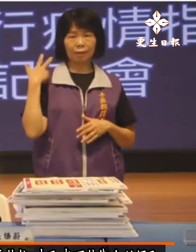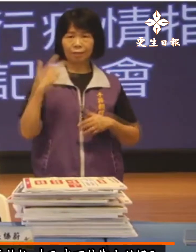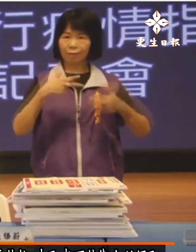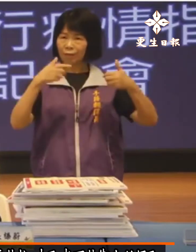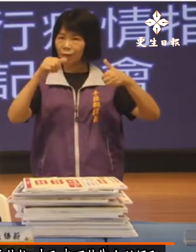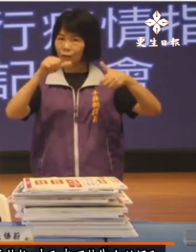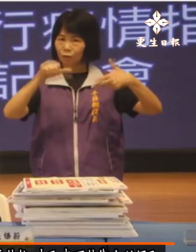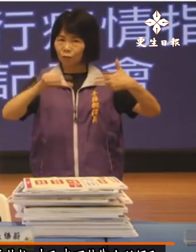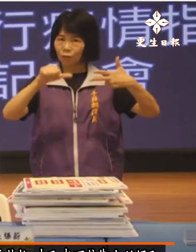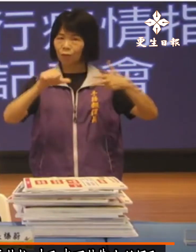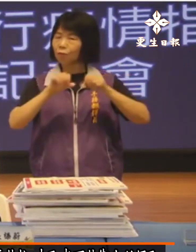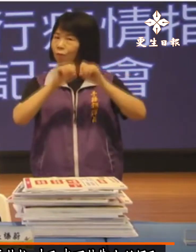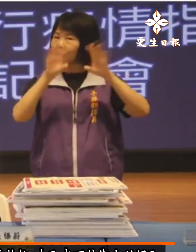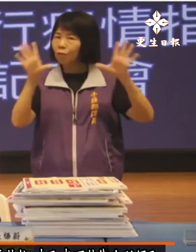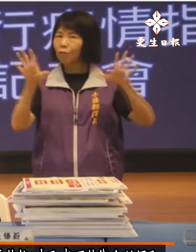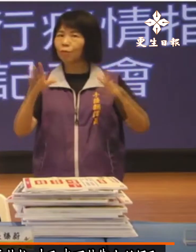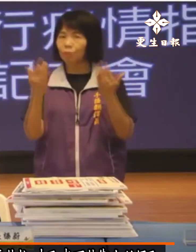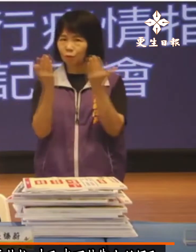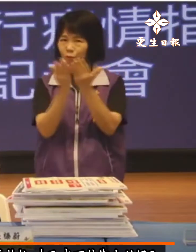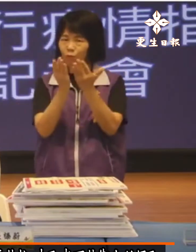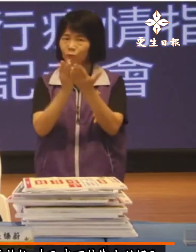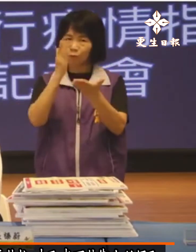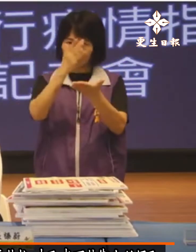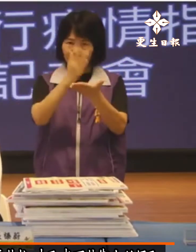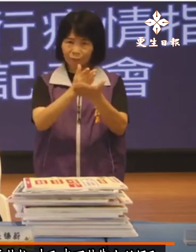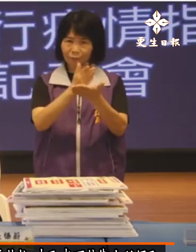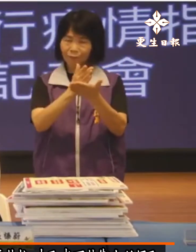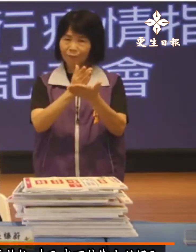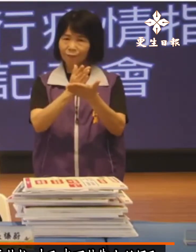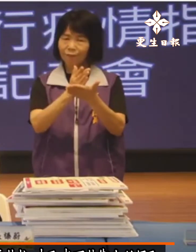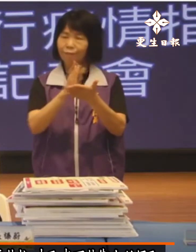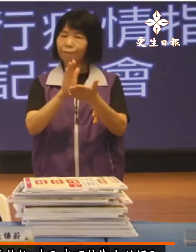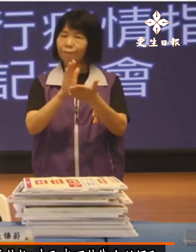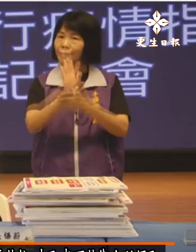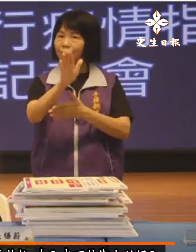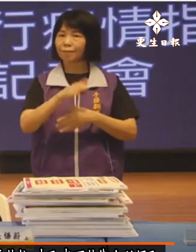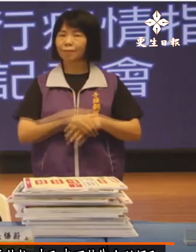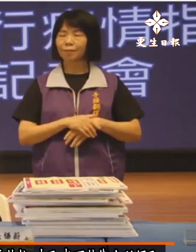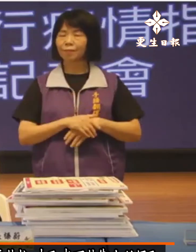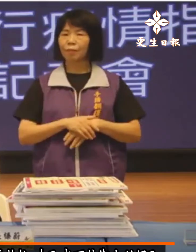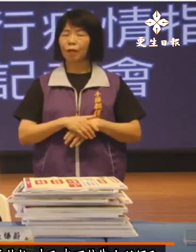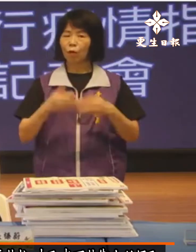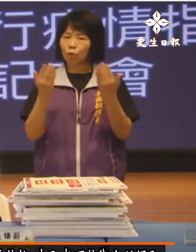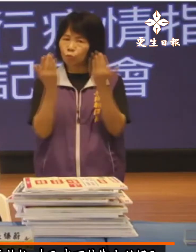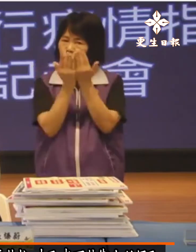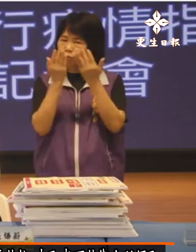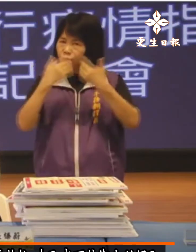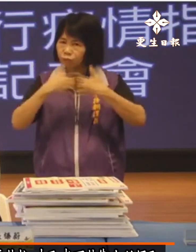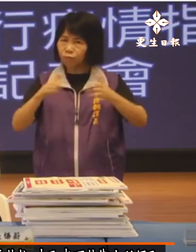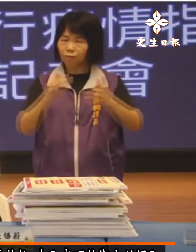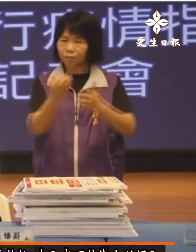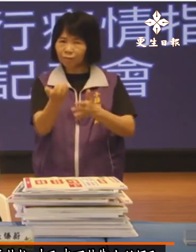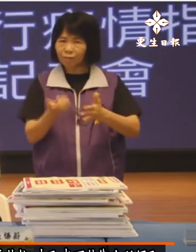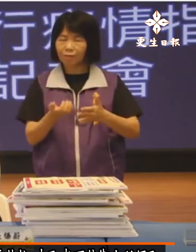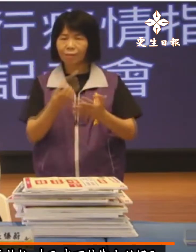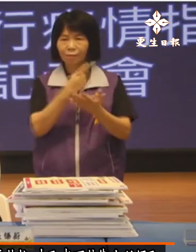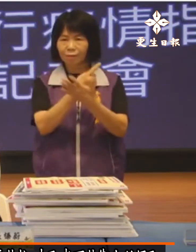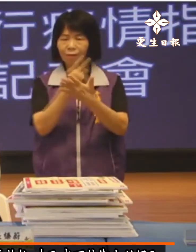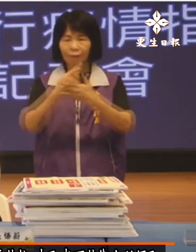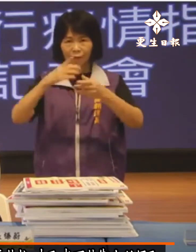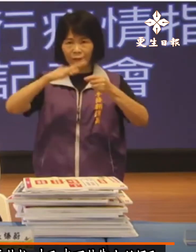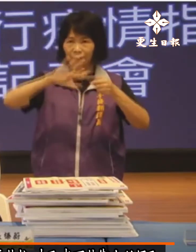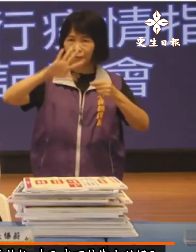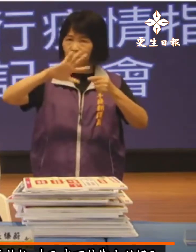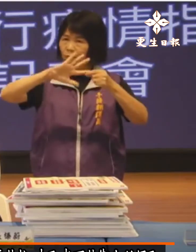个宣布暂停实体课程之后，我们在放学前各国